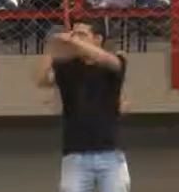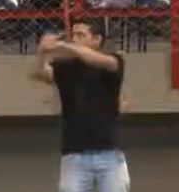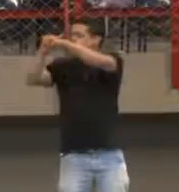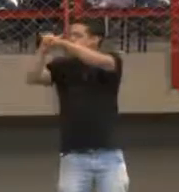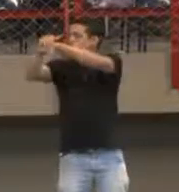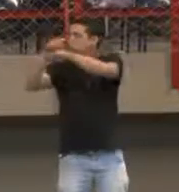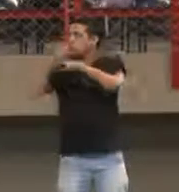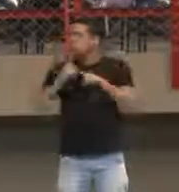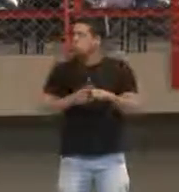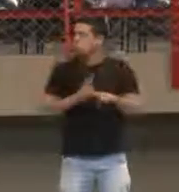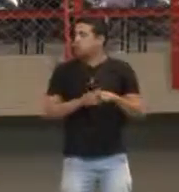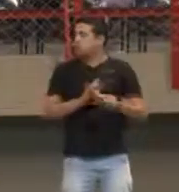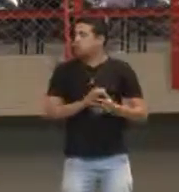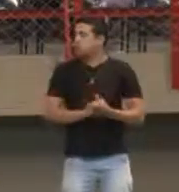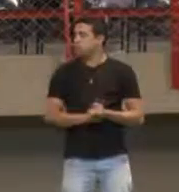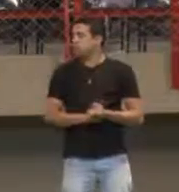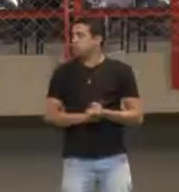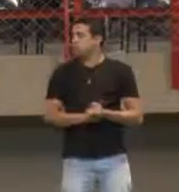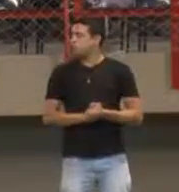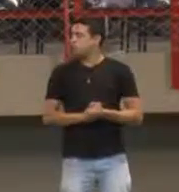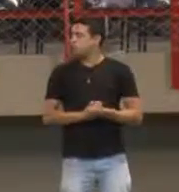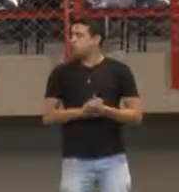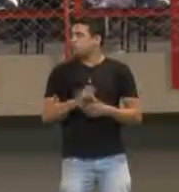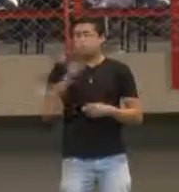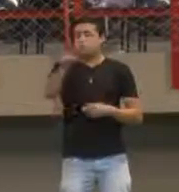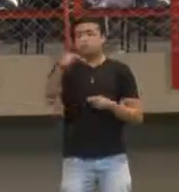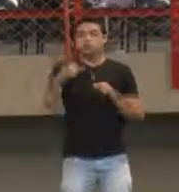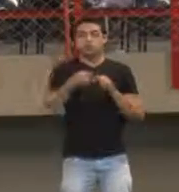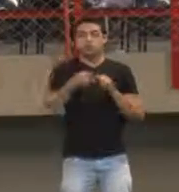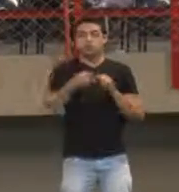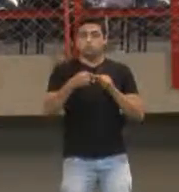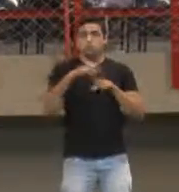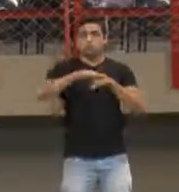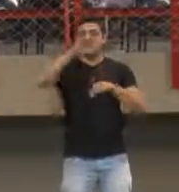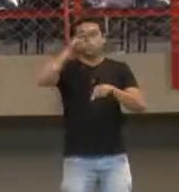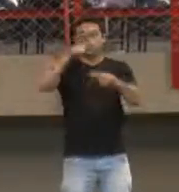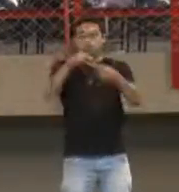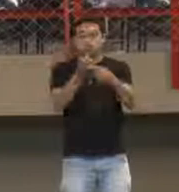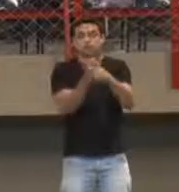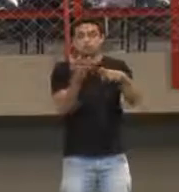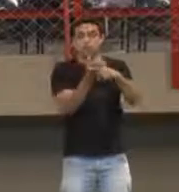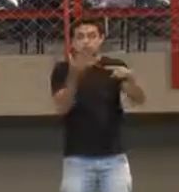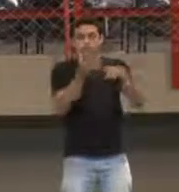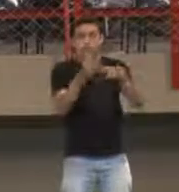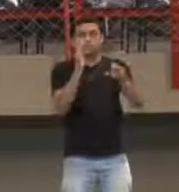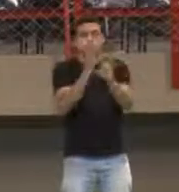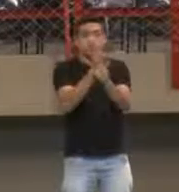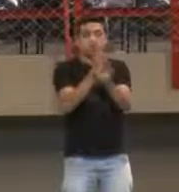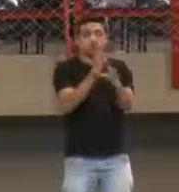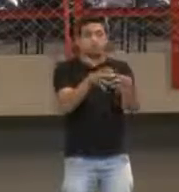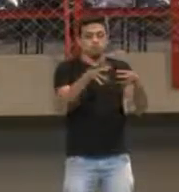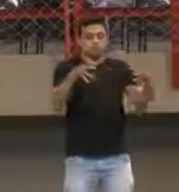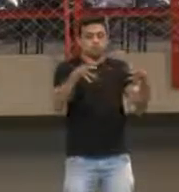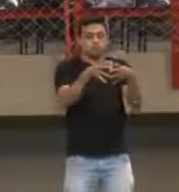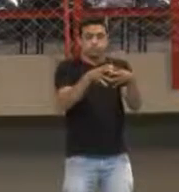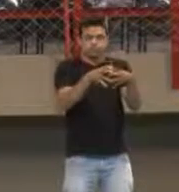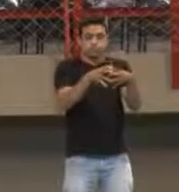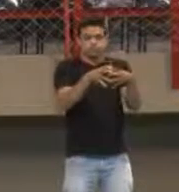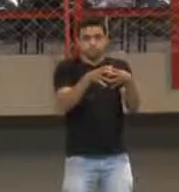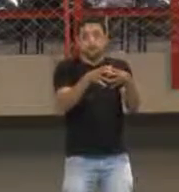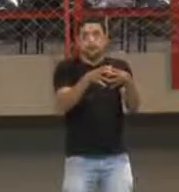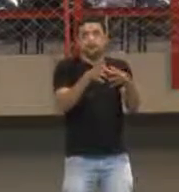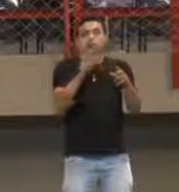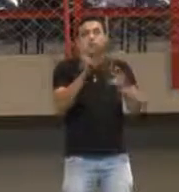noite? Isso aqui está relacionado com mais a parte de física, com a dilatação, com o tamanho dele, né?